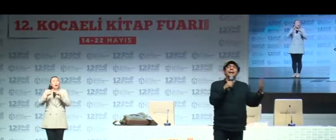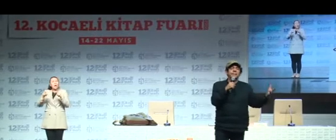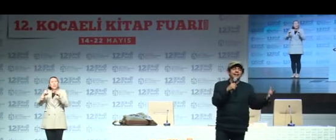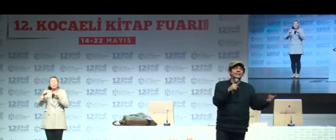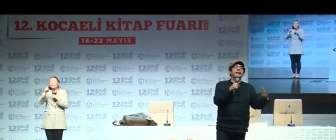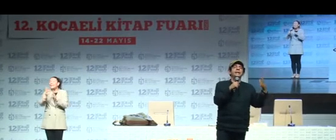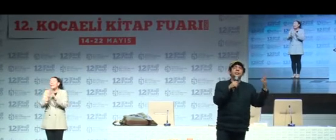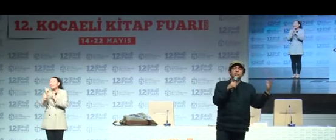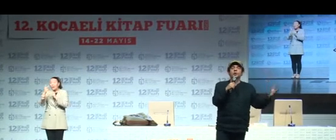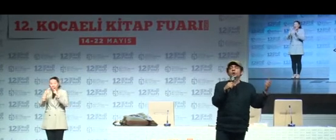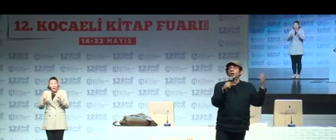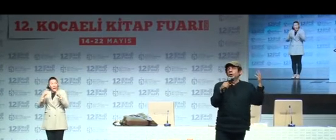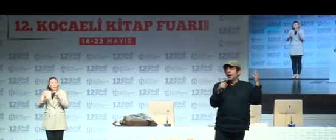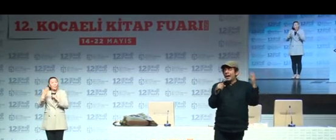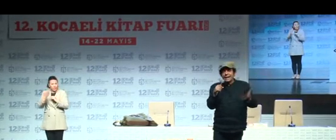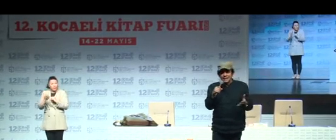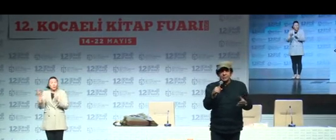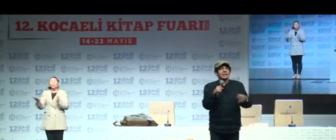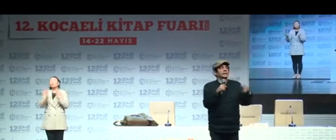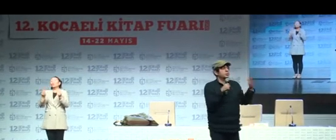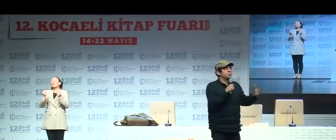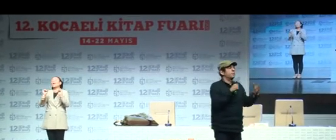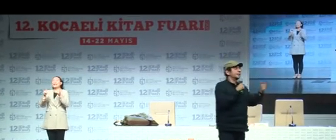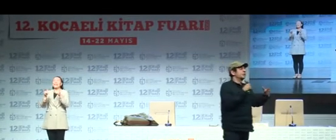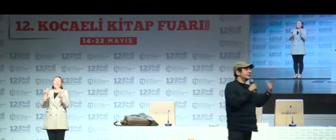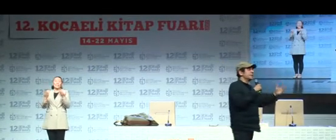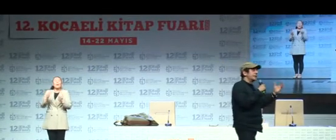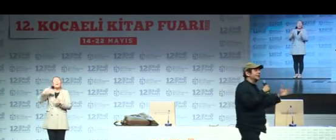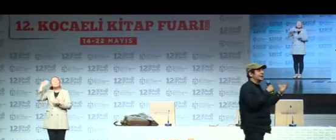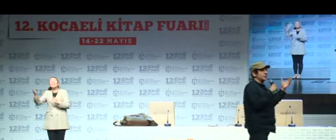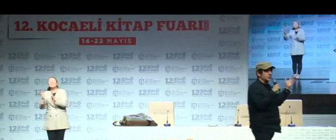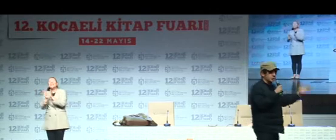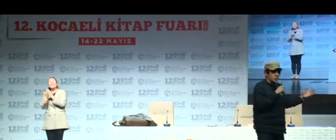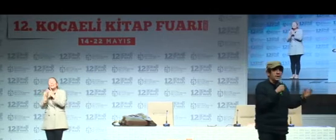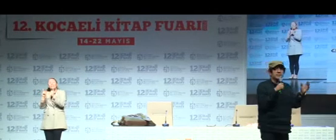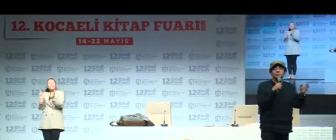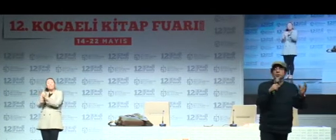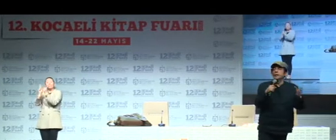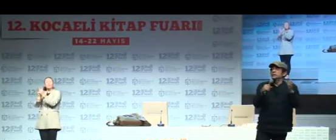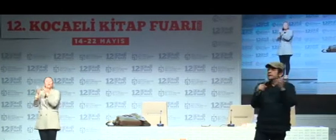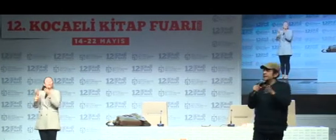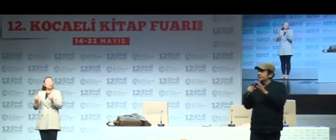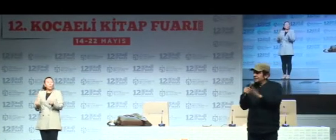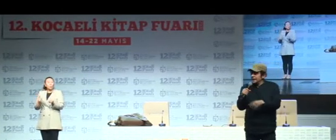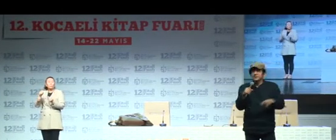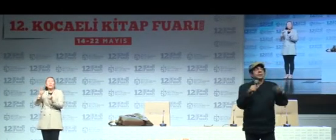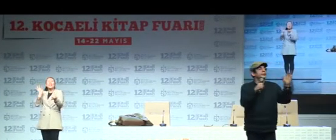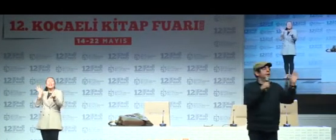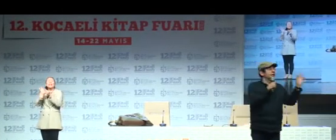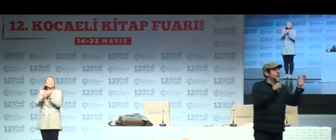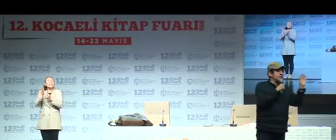kitabı aramak da çok eğlenceli. Çünkü başka kitaplar da karşına çıkıyor. Aslında bu